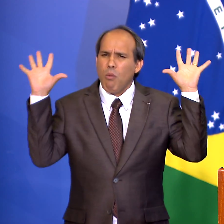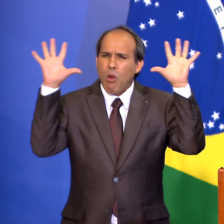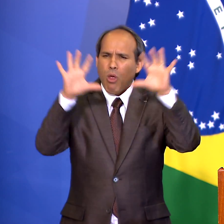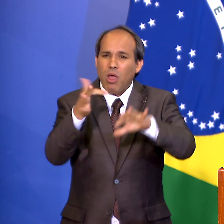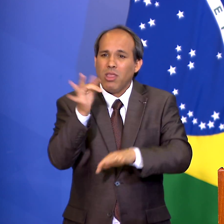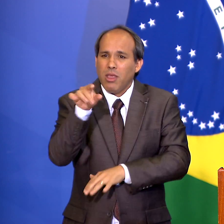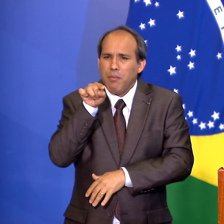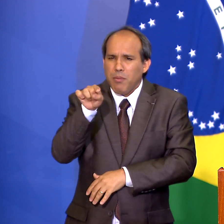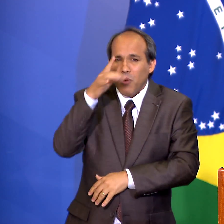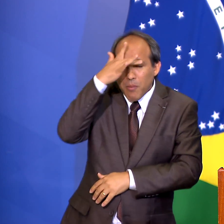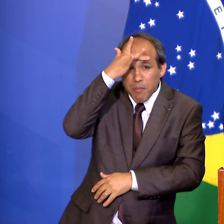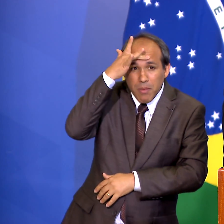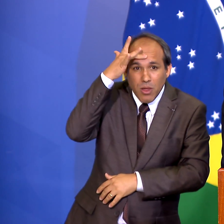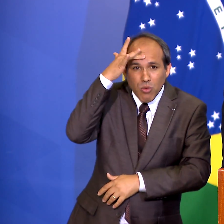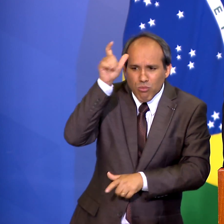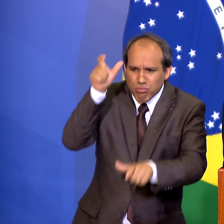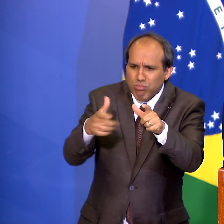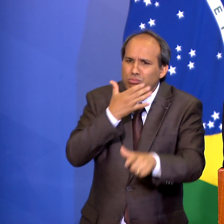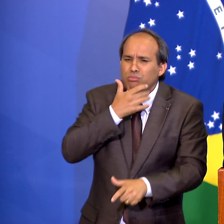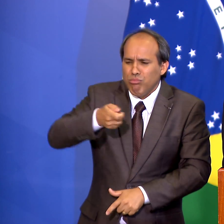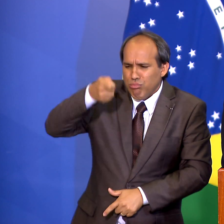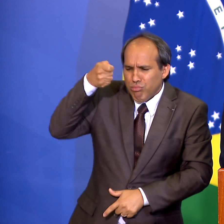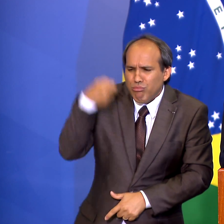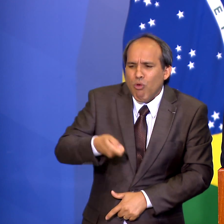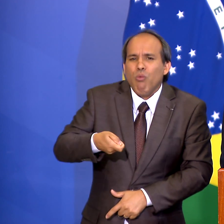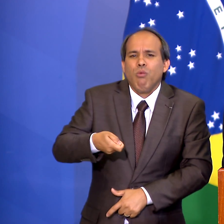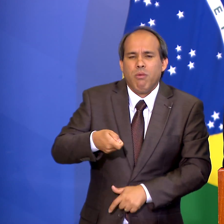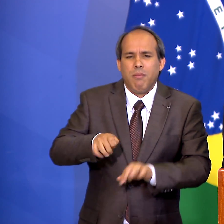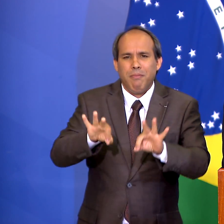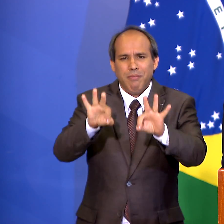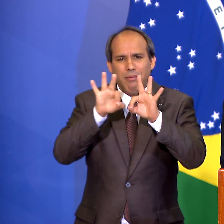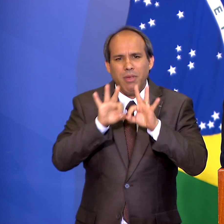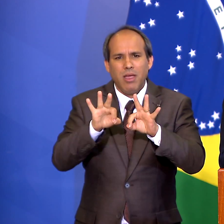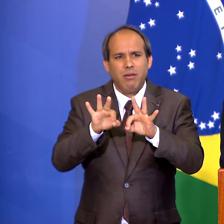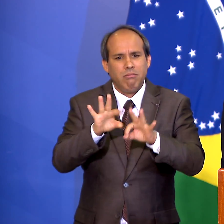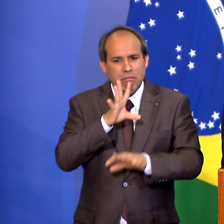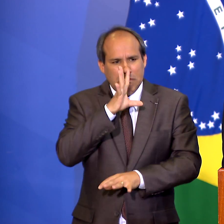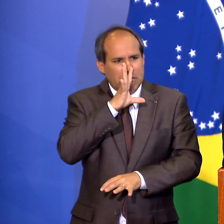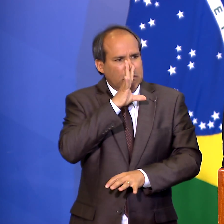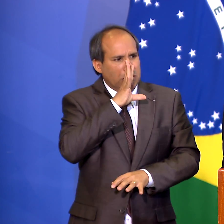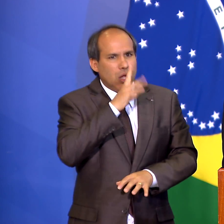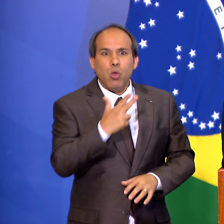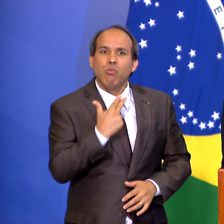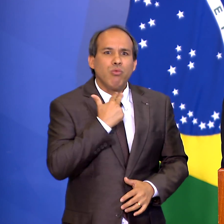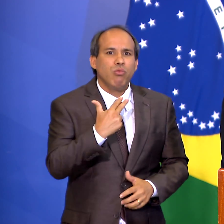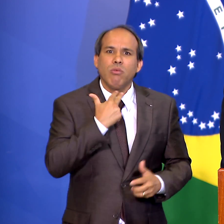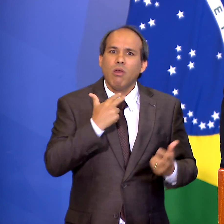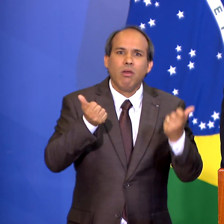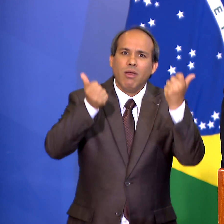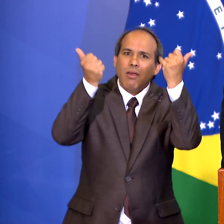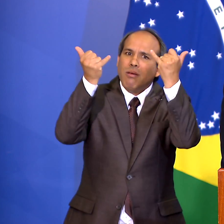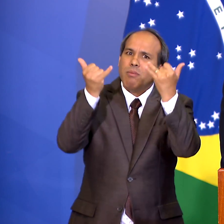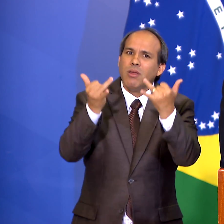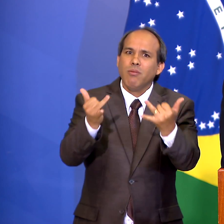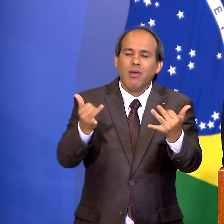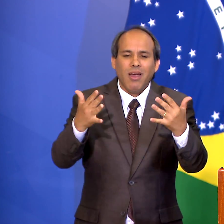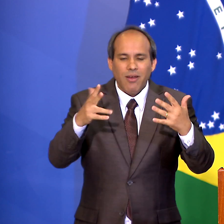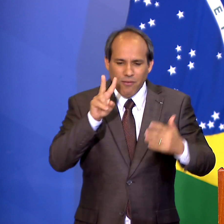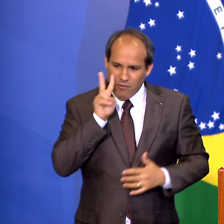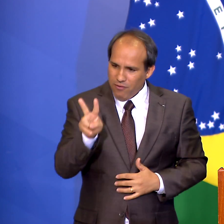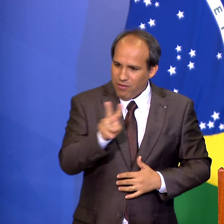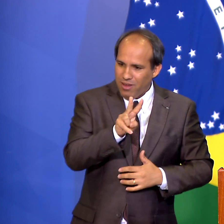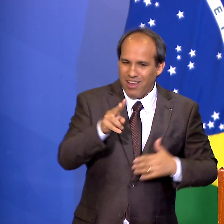10 mil cabras da peste. Algo realmente inenarrável, fantástico. A alegria,